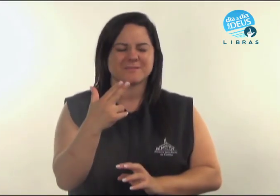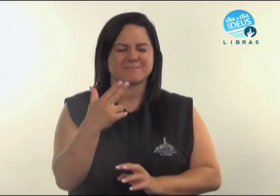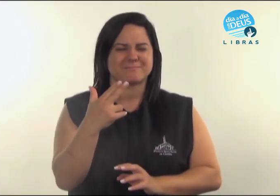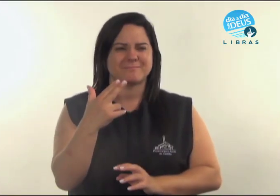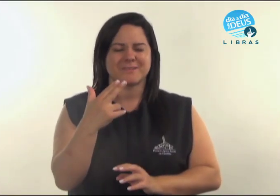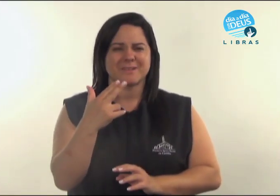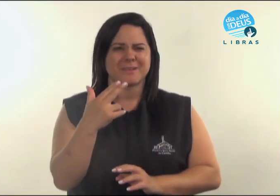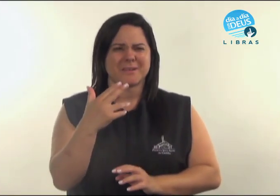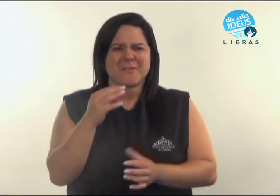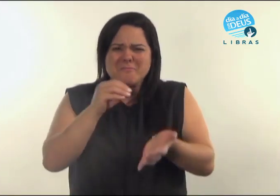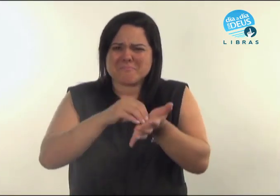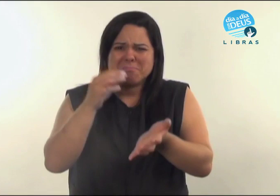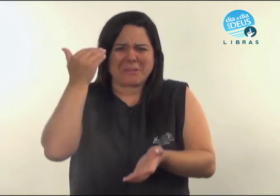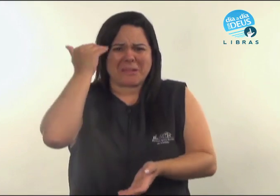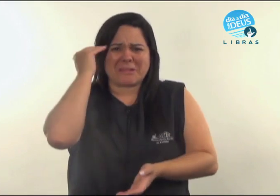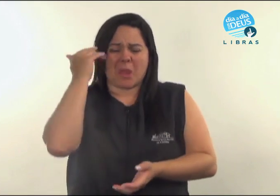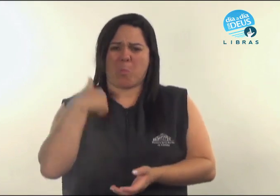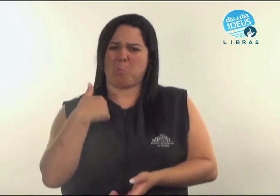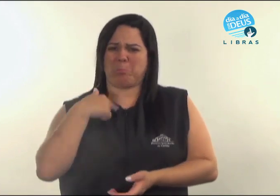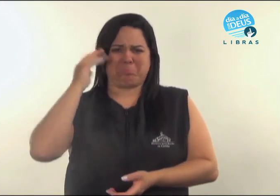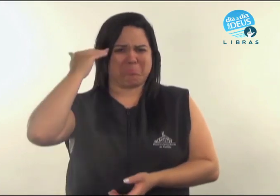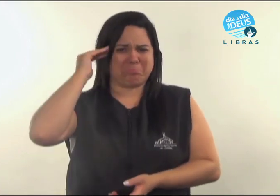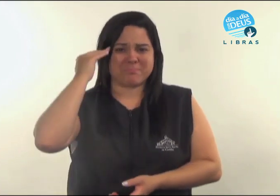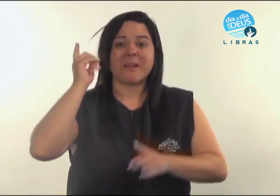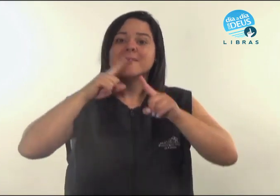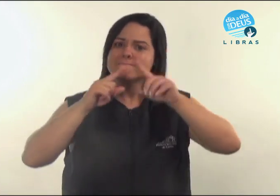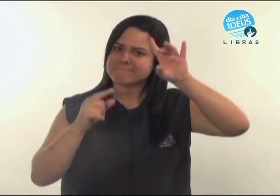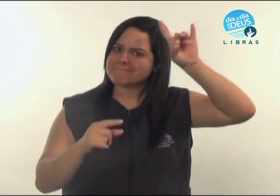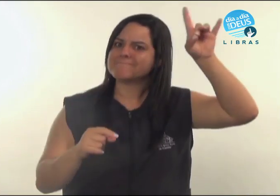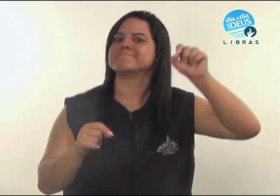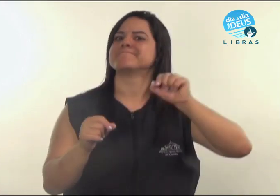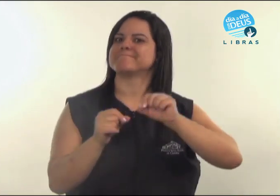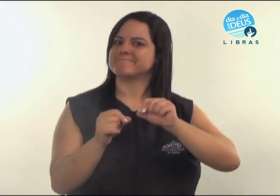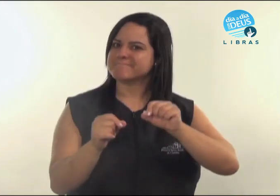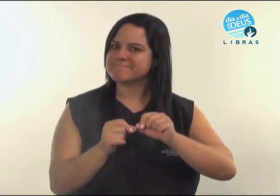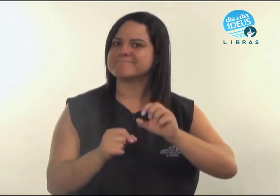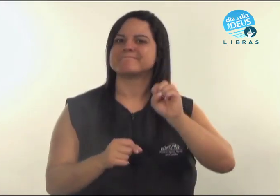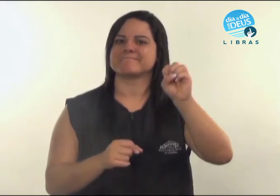É louco esse negócio, eu não consigo entender, mas Deus fazia.